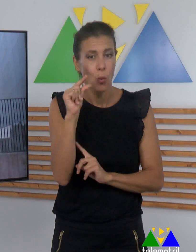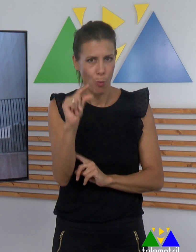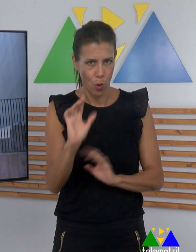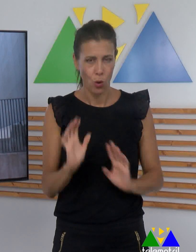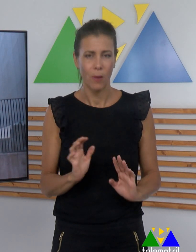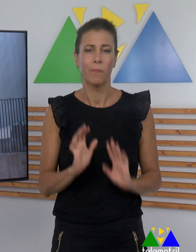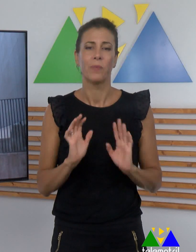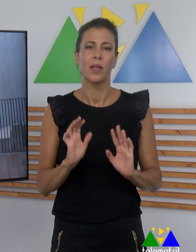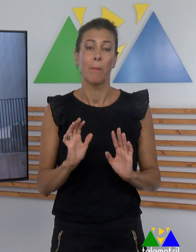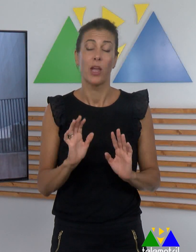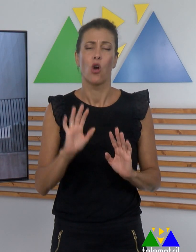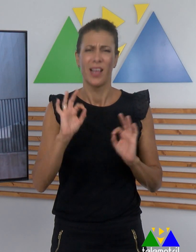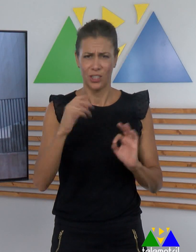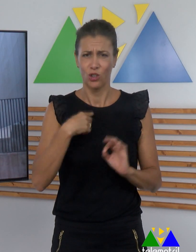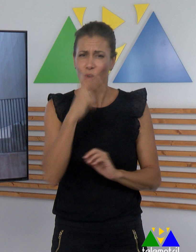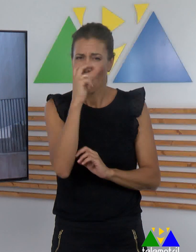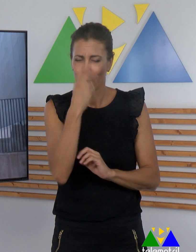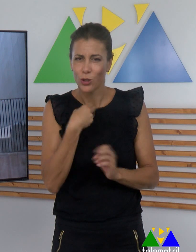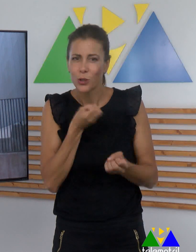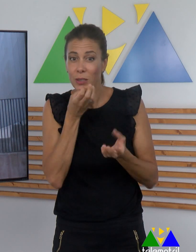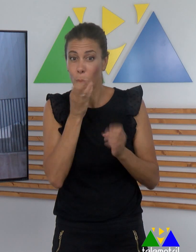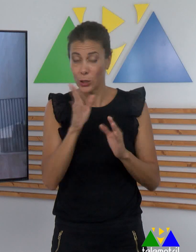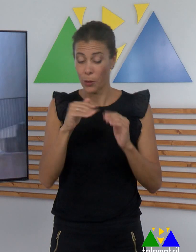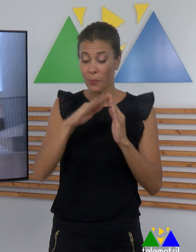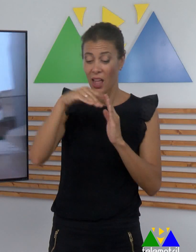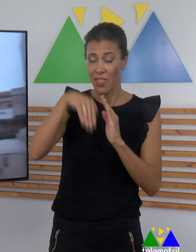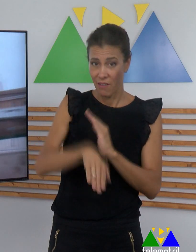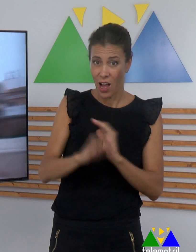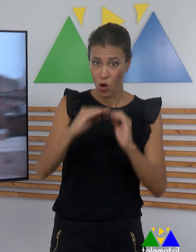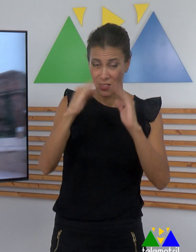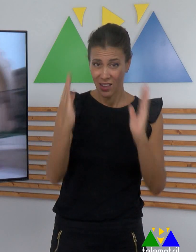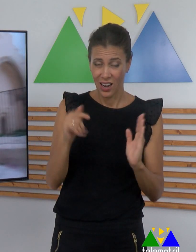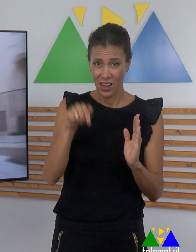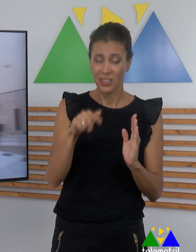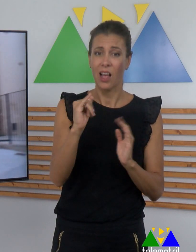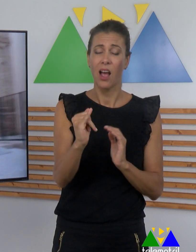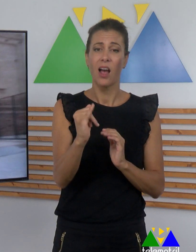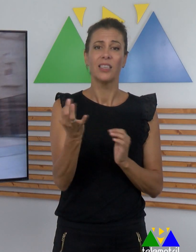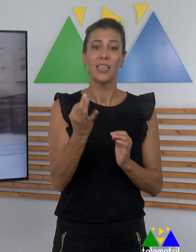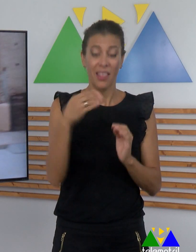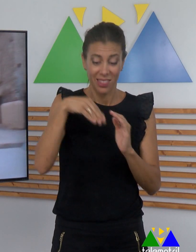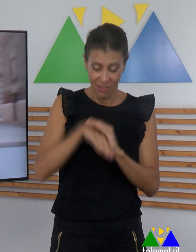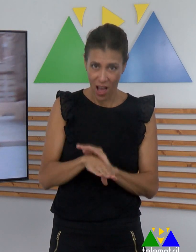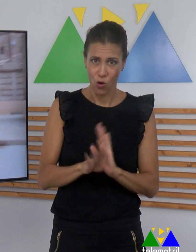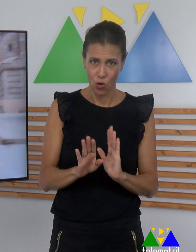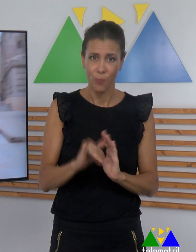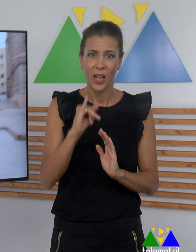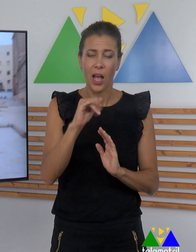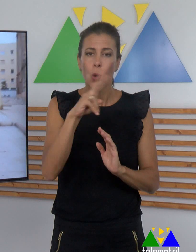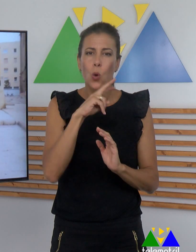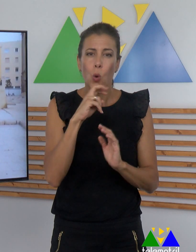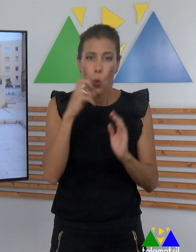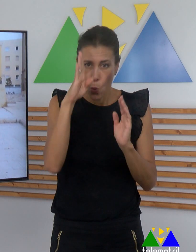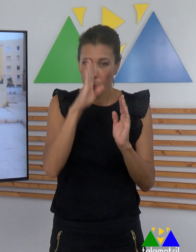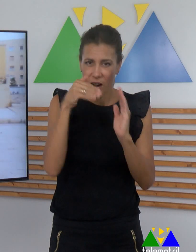Curiosamente, como anécdota, debajo de esta casa donde está Aecos, hay un refugio de la guerra. En esta